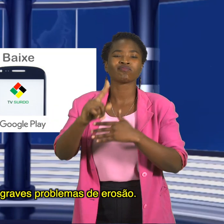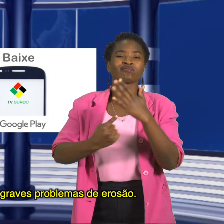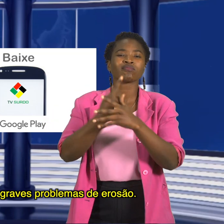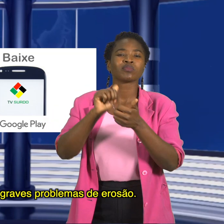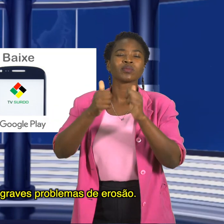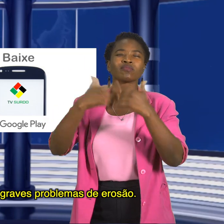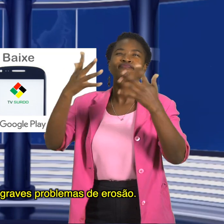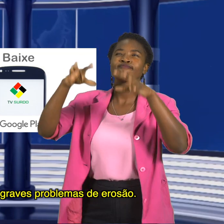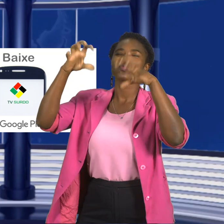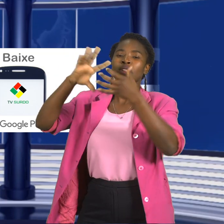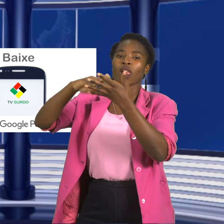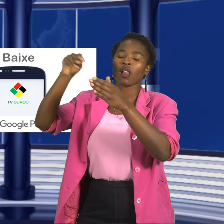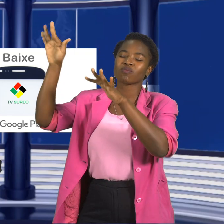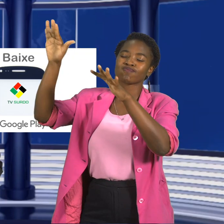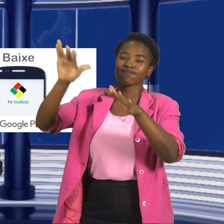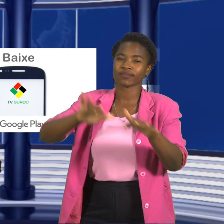graves problemas de visão